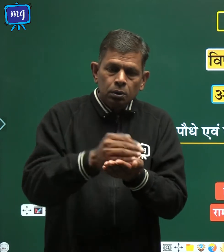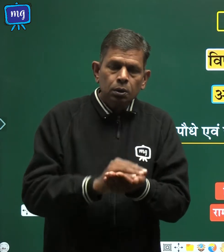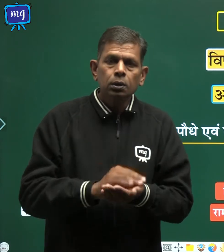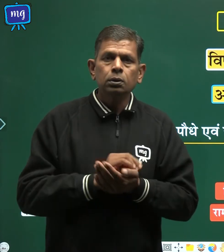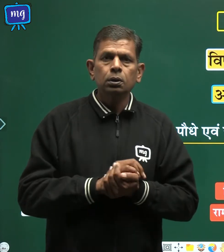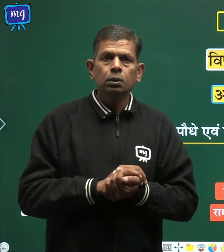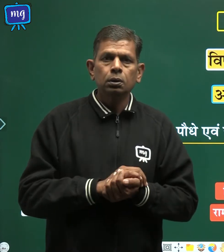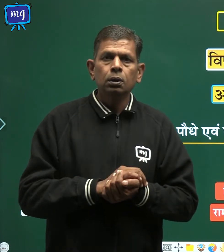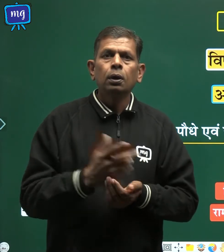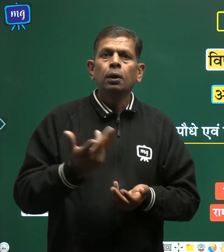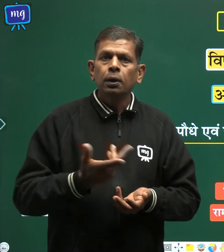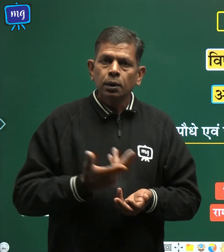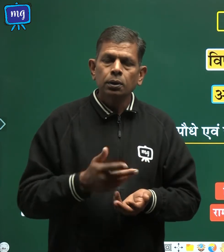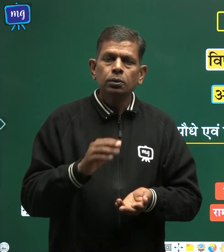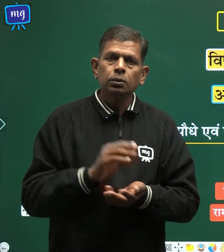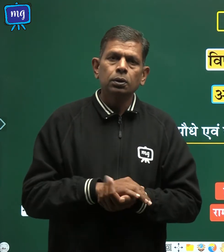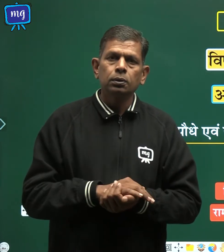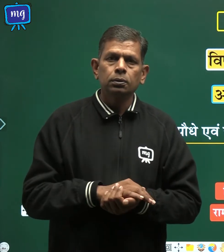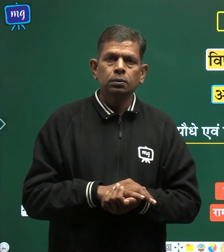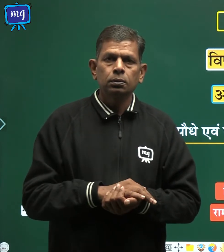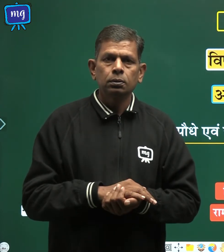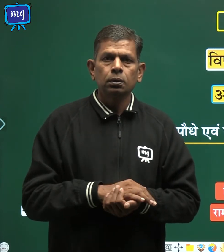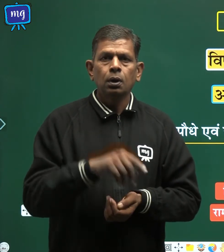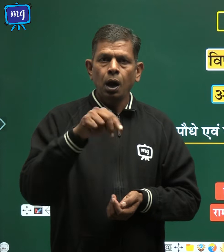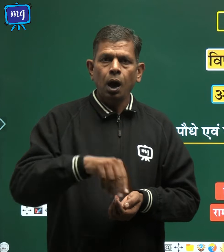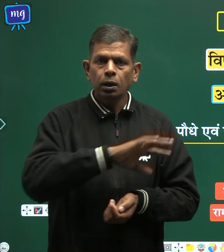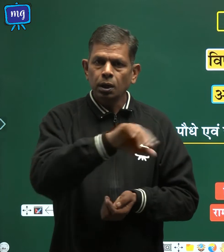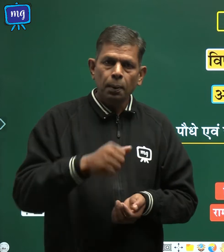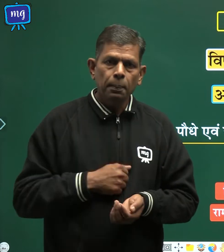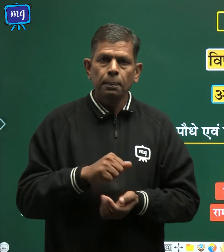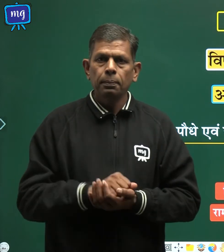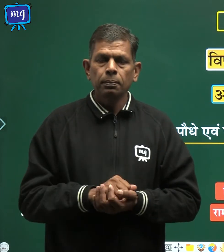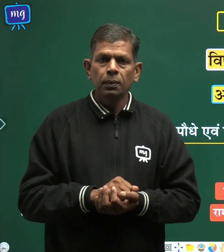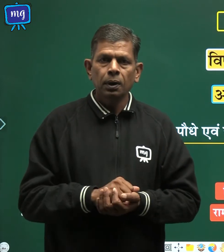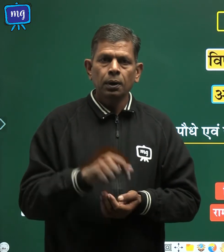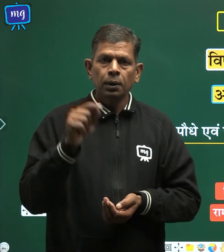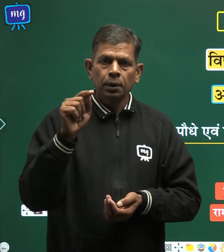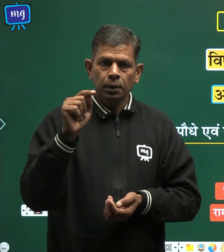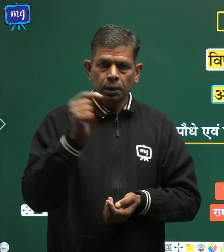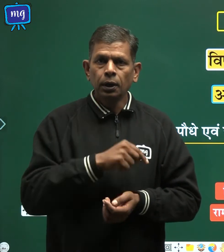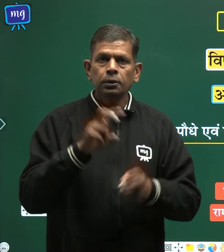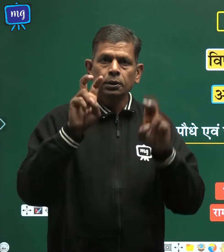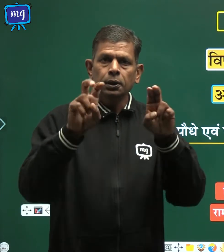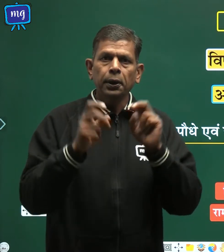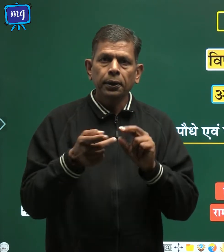संरक्षण कैसे होता है। आज हम इस अध्याय के